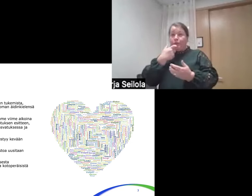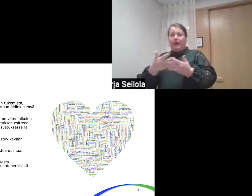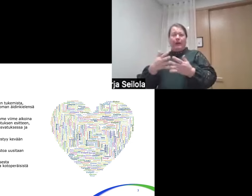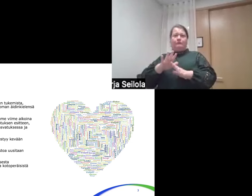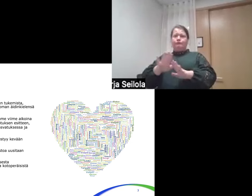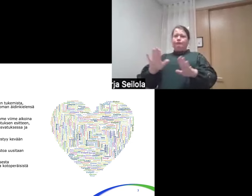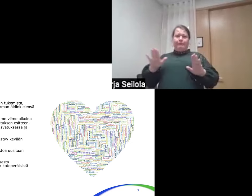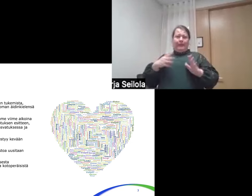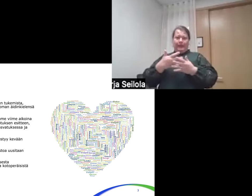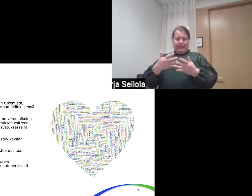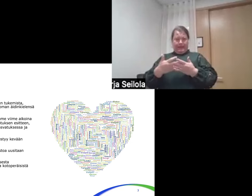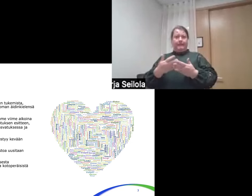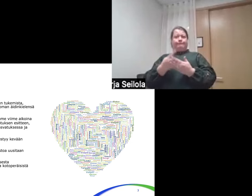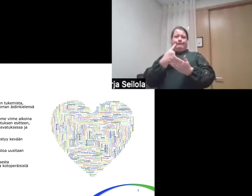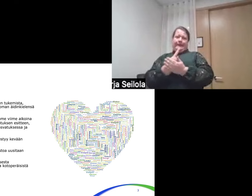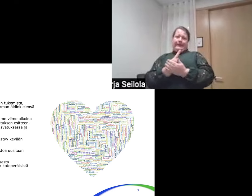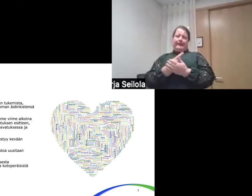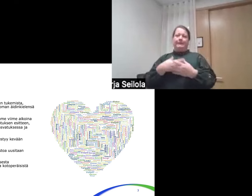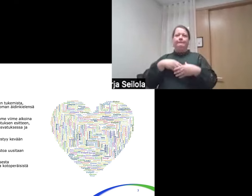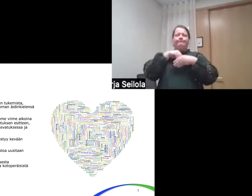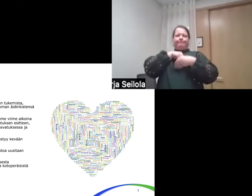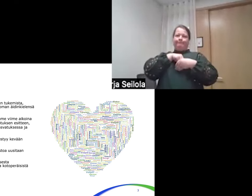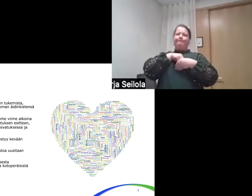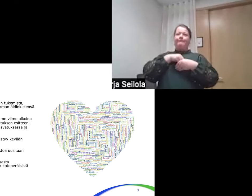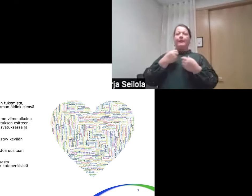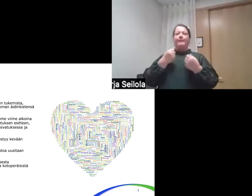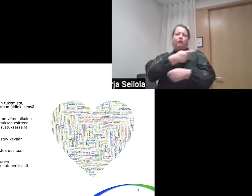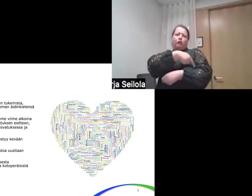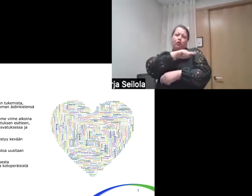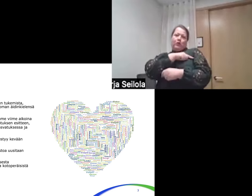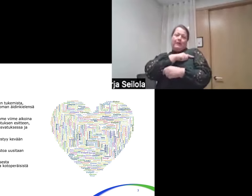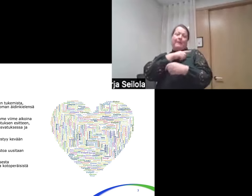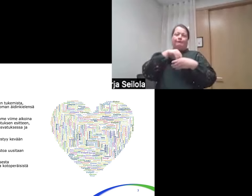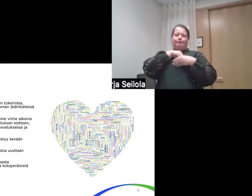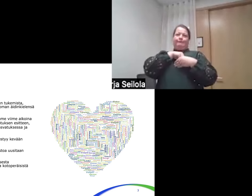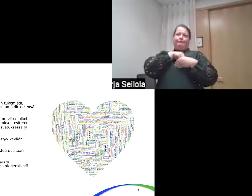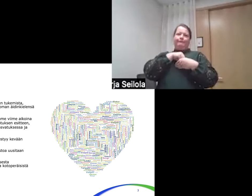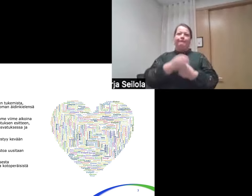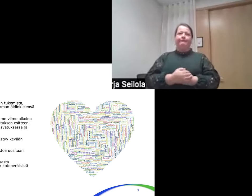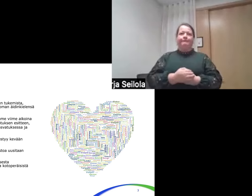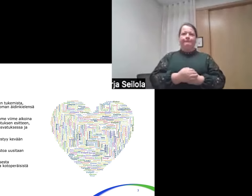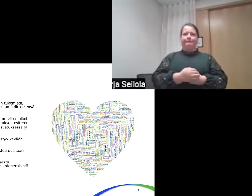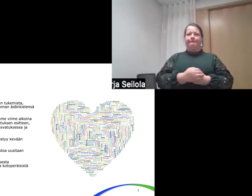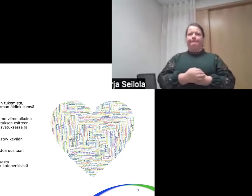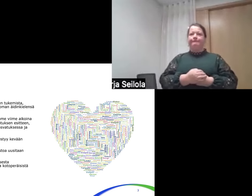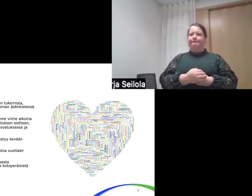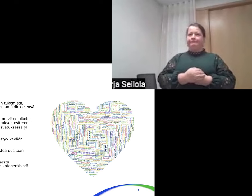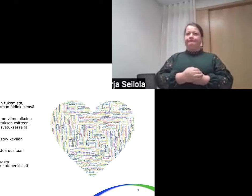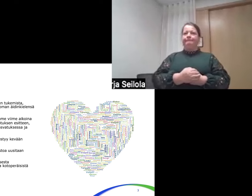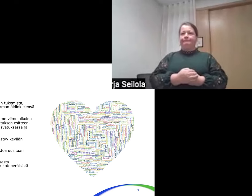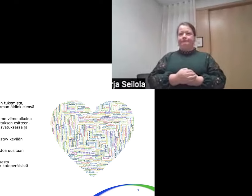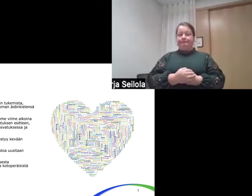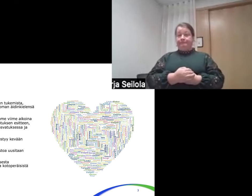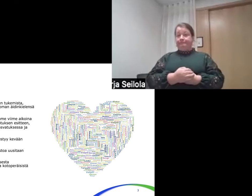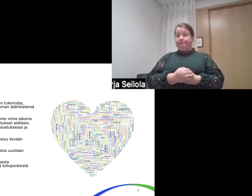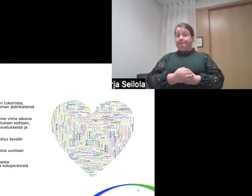tai suomenruotsalainen viittomakieli, puhuttu kieli, niin nimenomaan se ihmisen äidinkieli on se